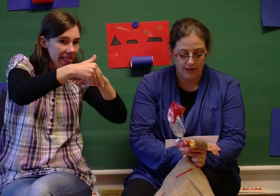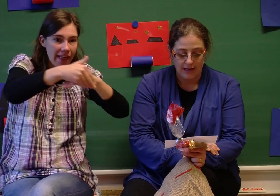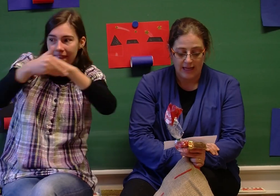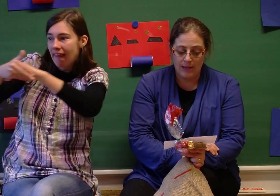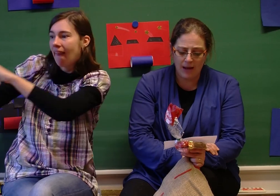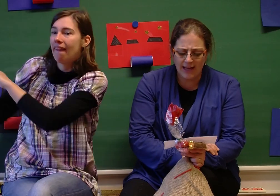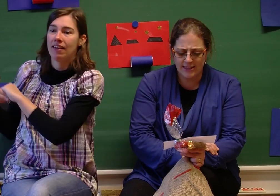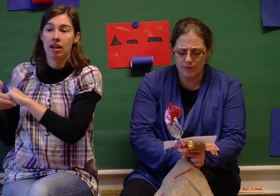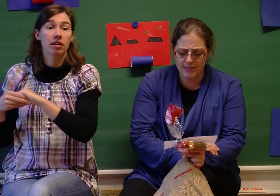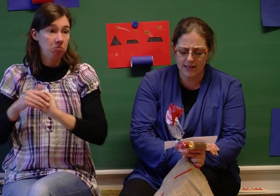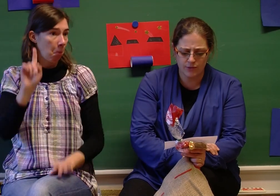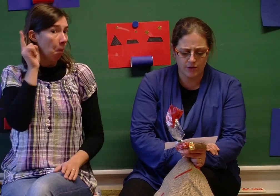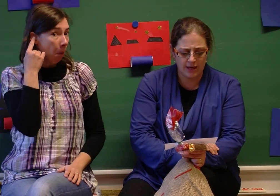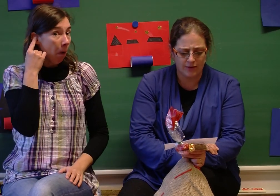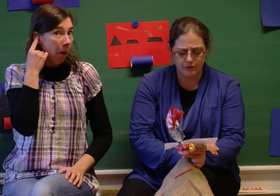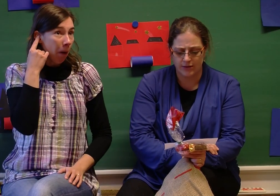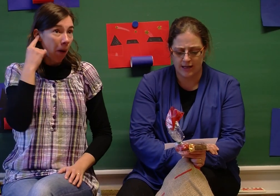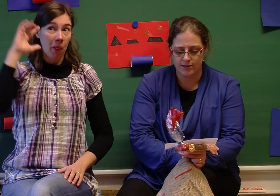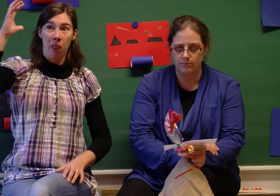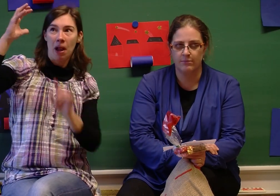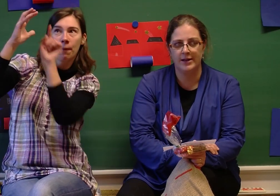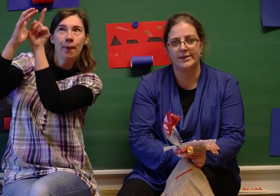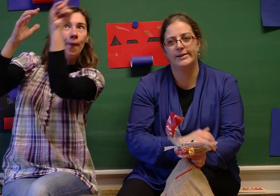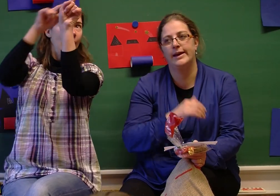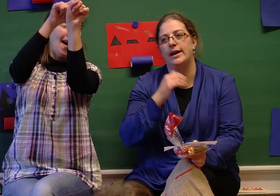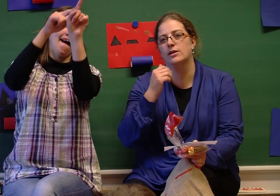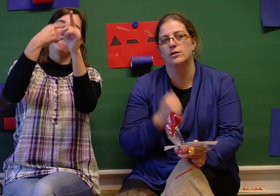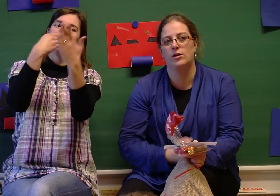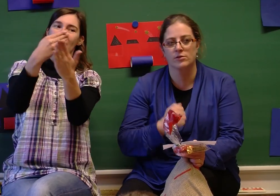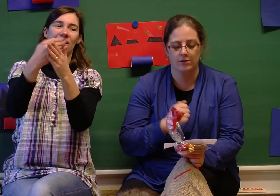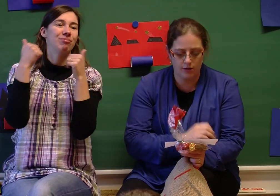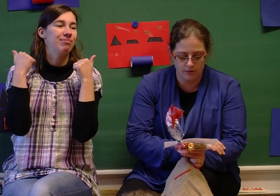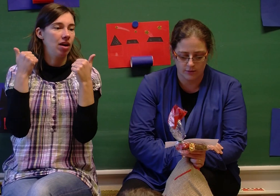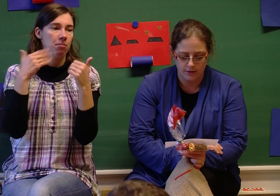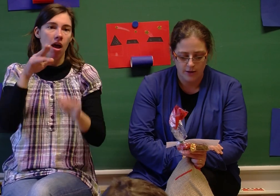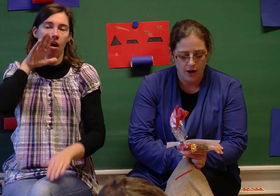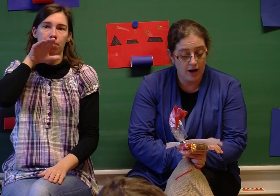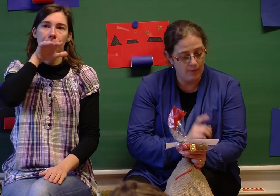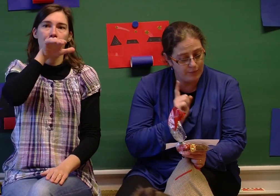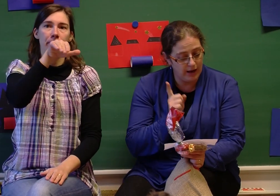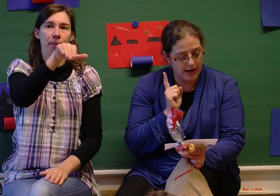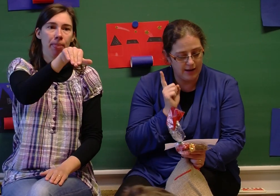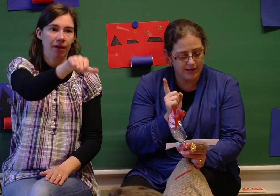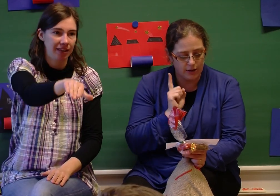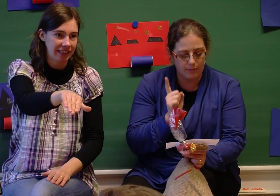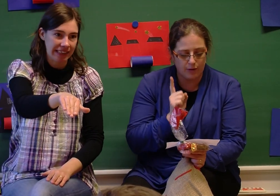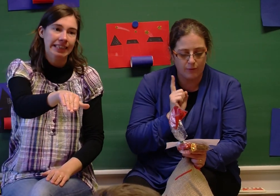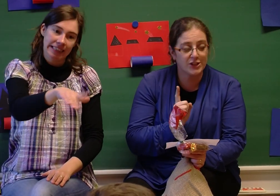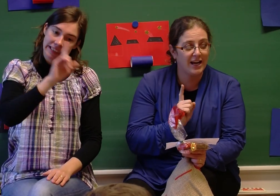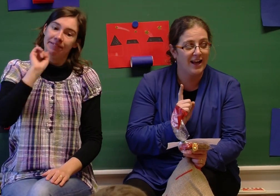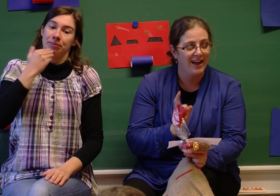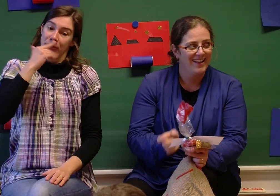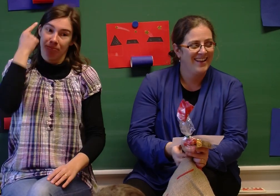entend, elle signe, mais avec la pédagogie en plus. Et ça, croyez-moi, ça change tout. Il s'agit d'un binôme de